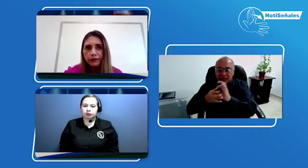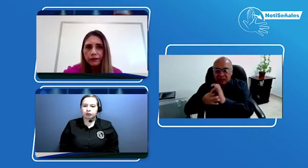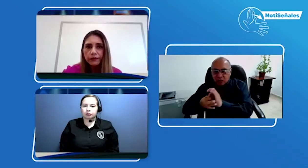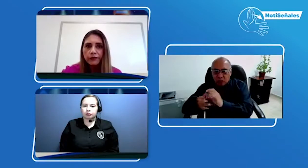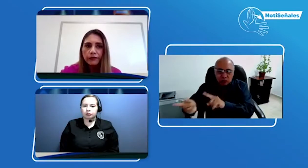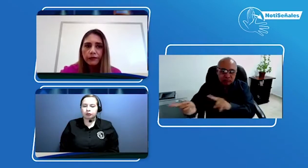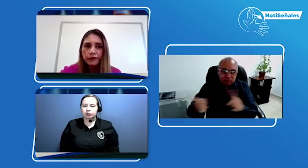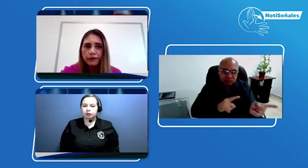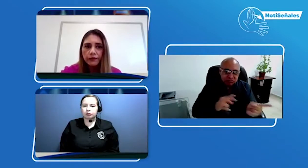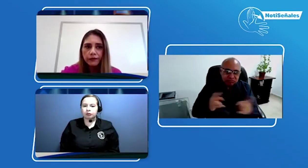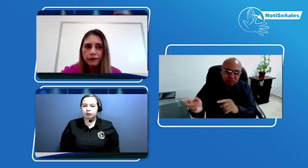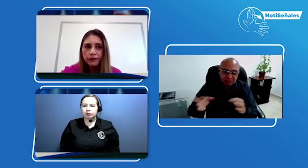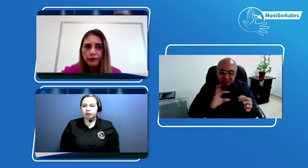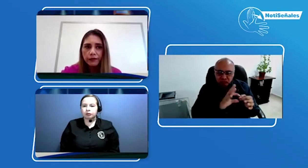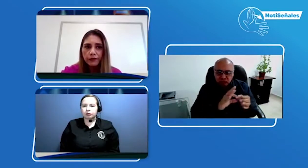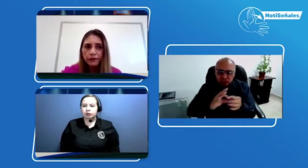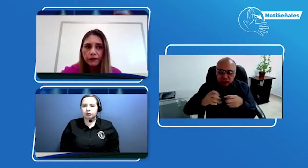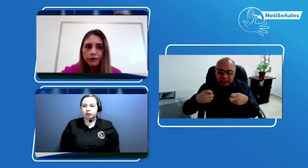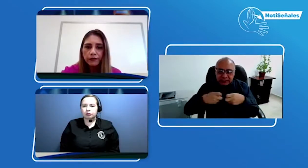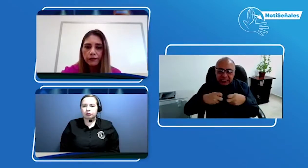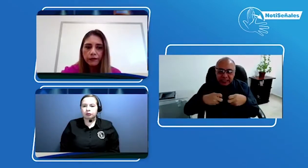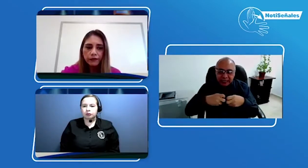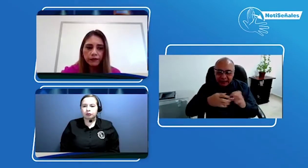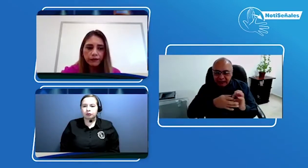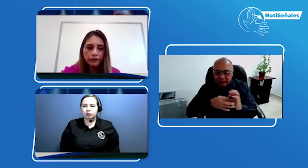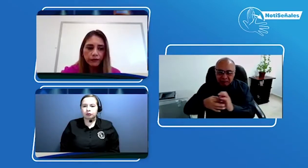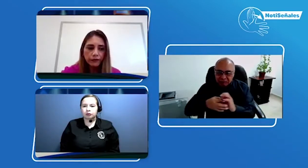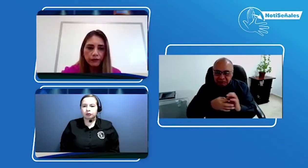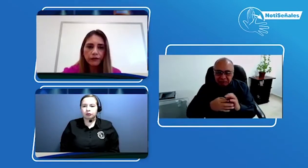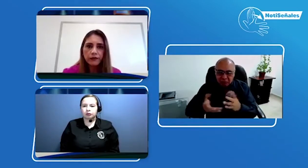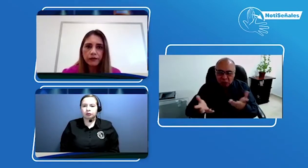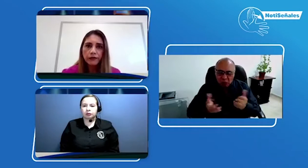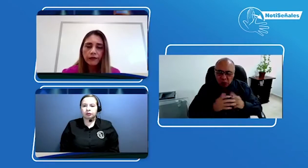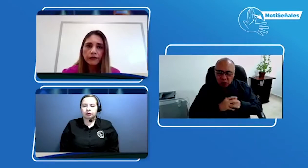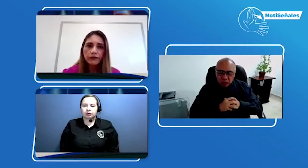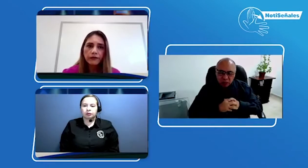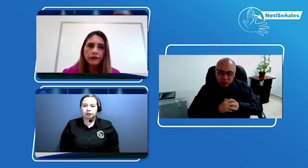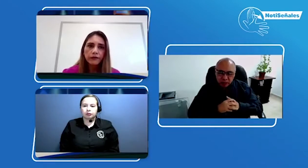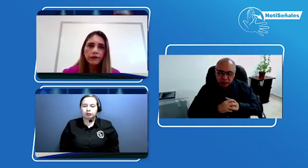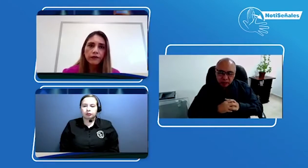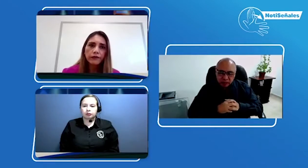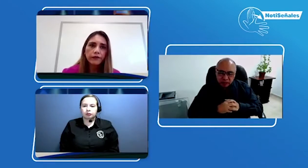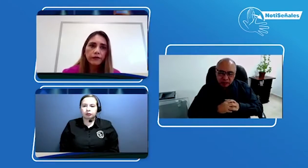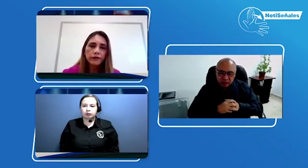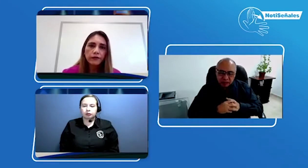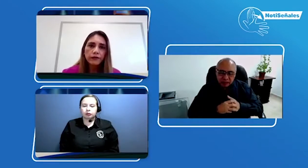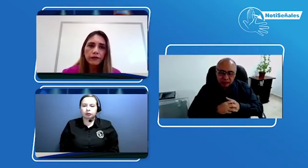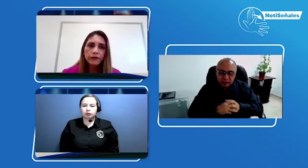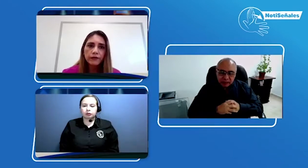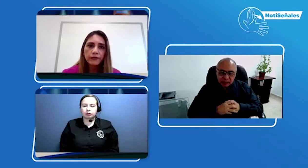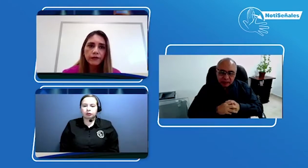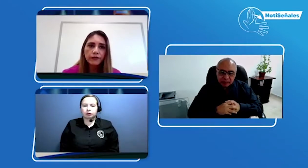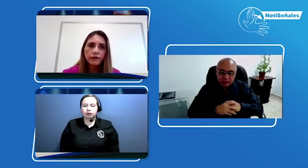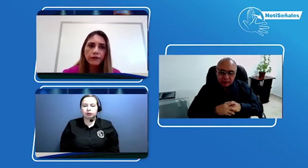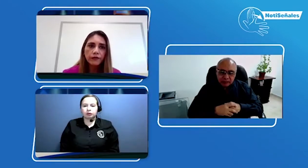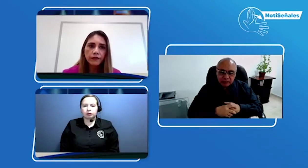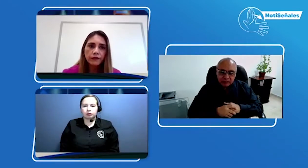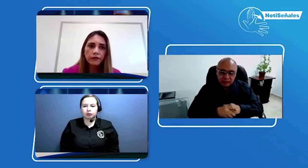se acerca y pues no cuenta con un buen puente comunicativo. De ahí mi segunda pregunta. ¿Cómo ha sido este trabajo de ustedes en Sinergia con